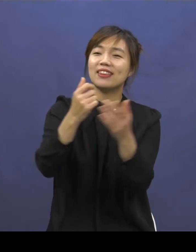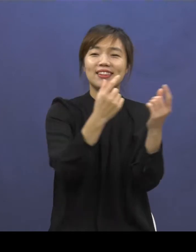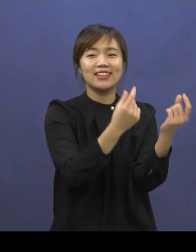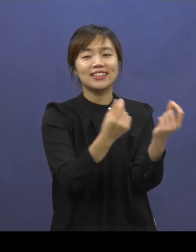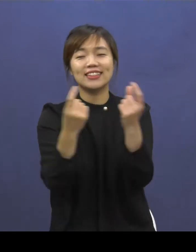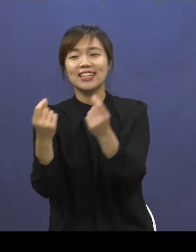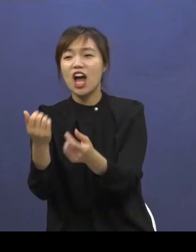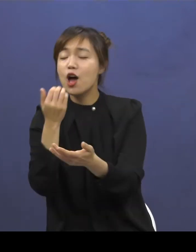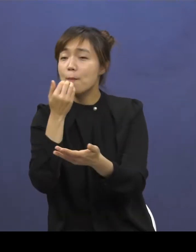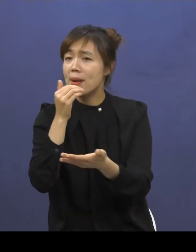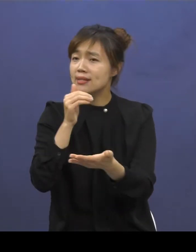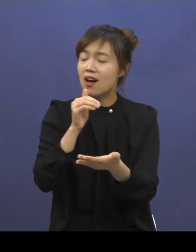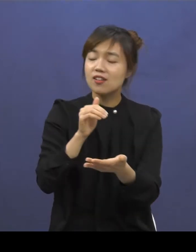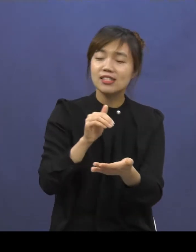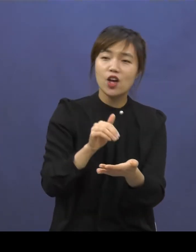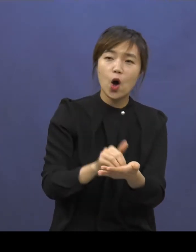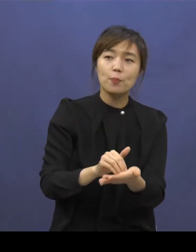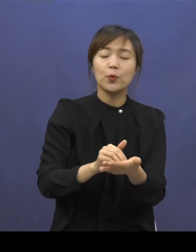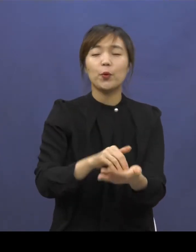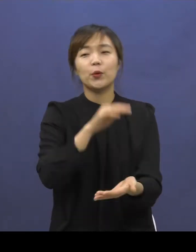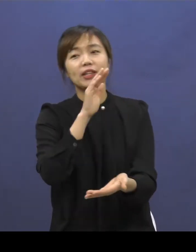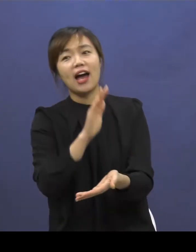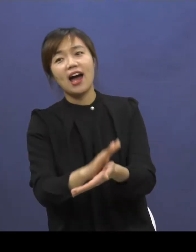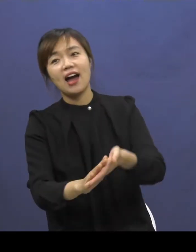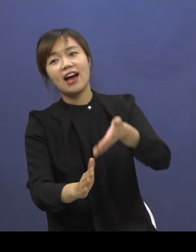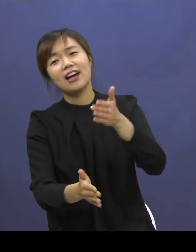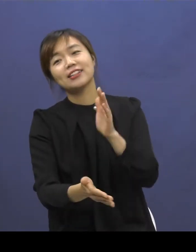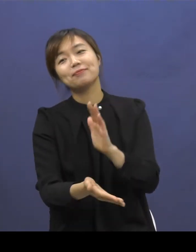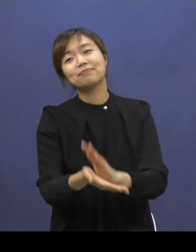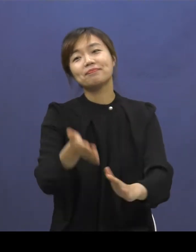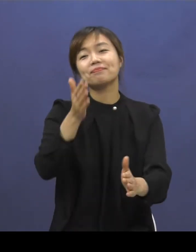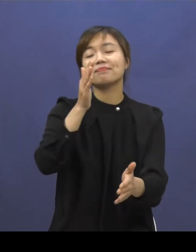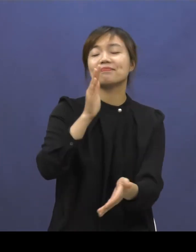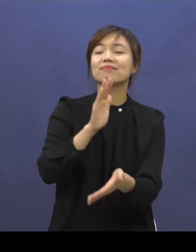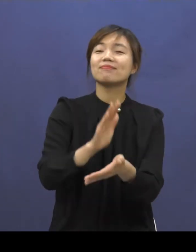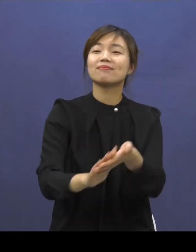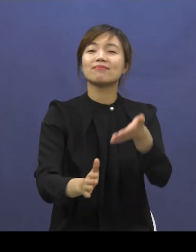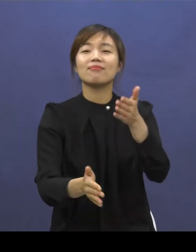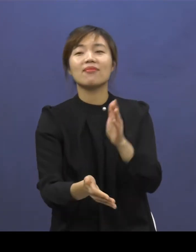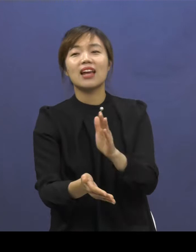같은 반석은 없도다 함께 반석